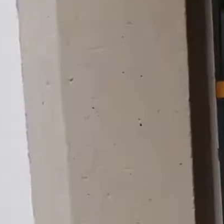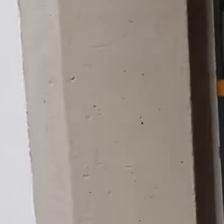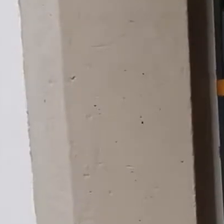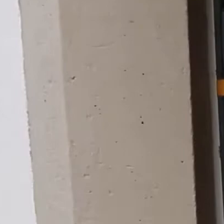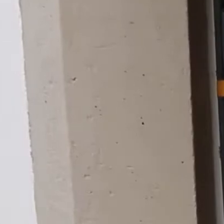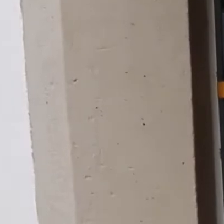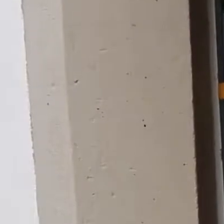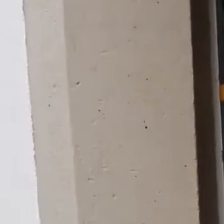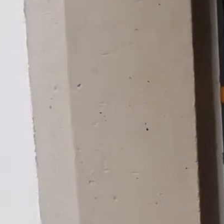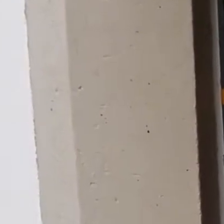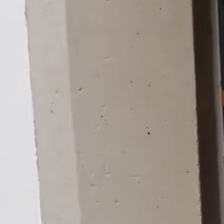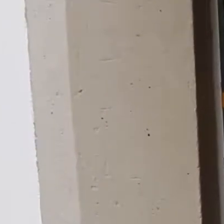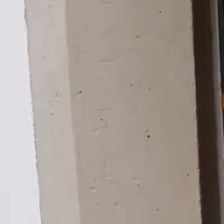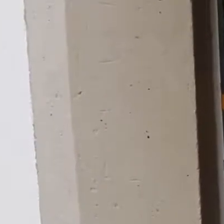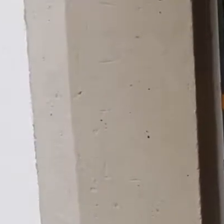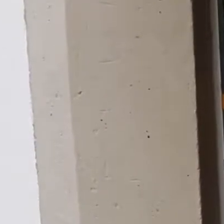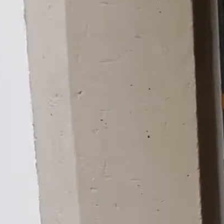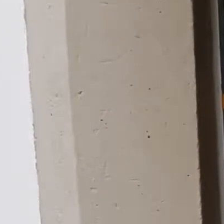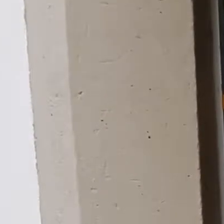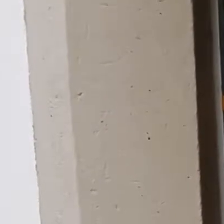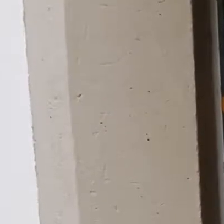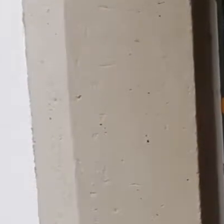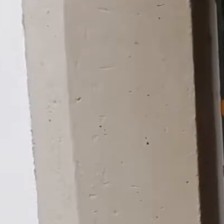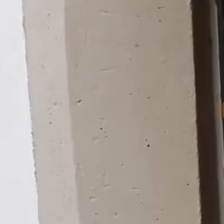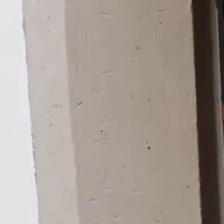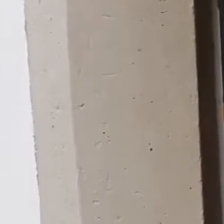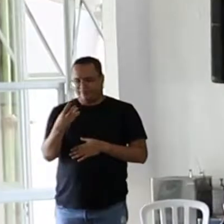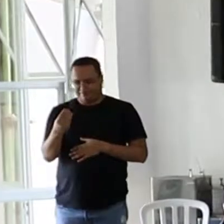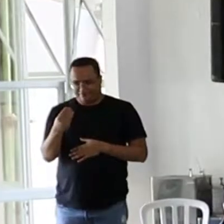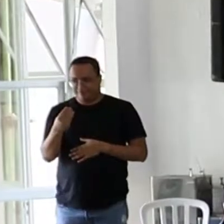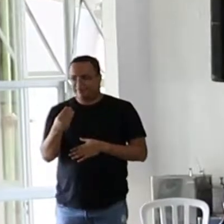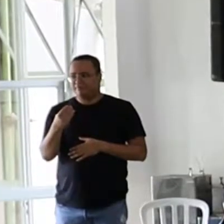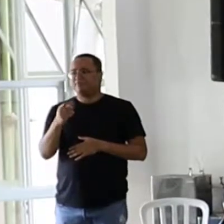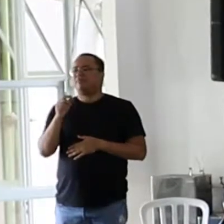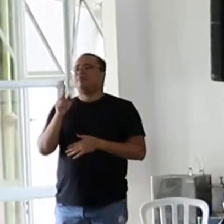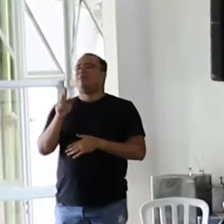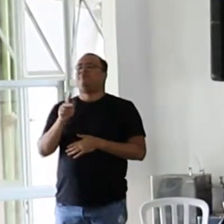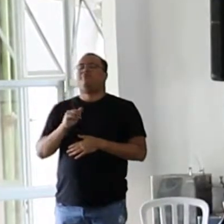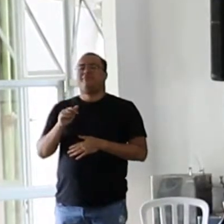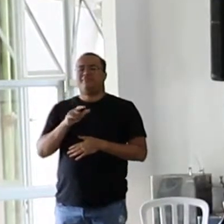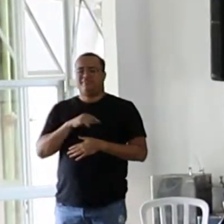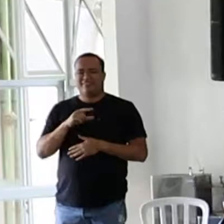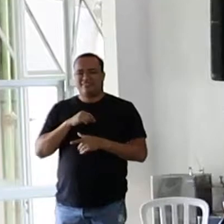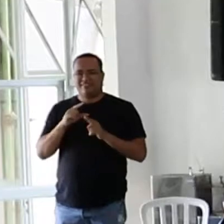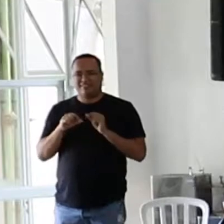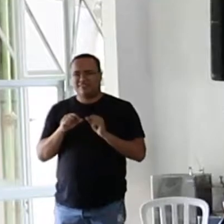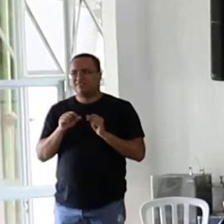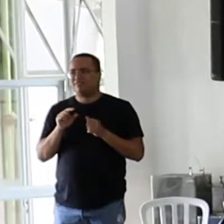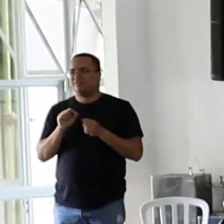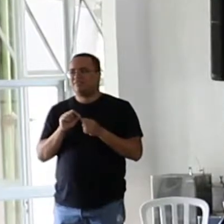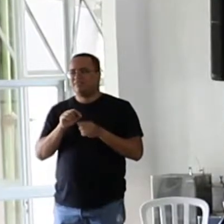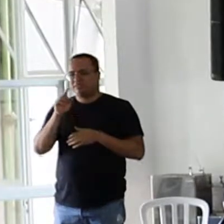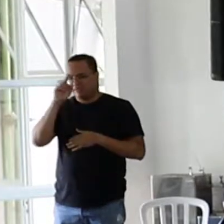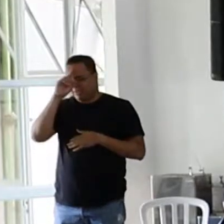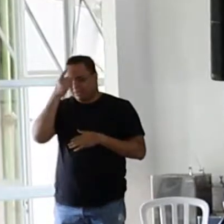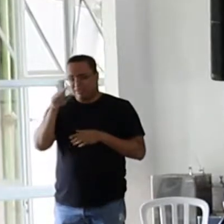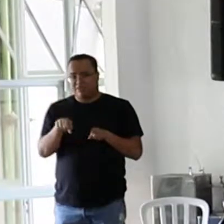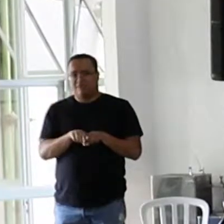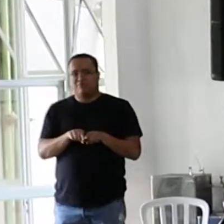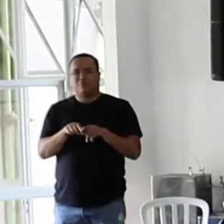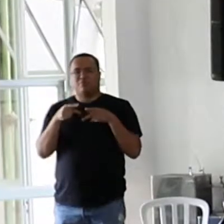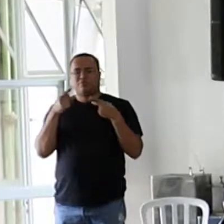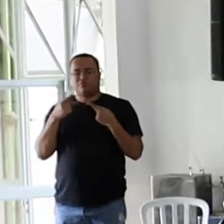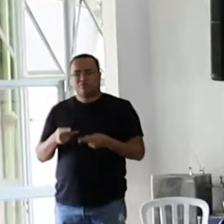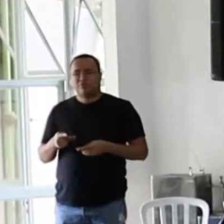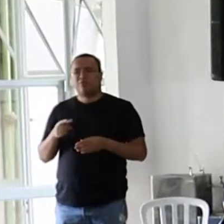ter encampado essa ideia e esse projeto é tão belo tão bonito e eu falava com o